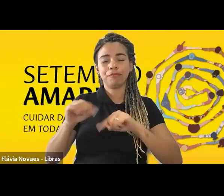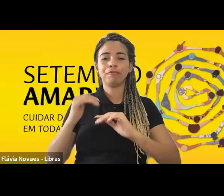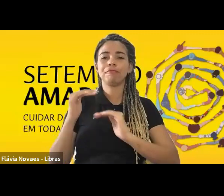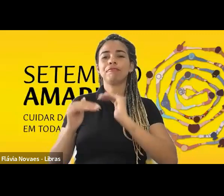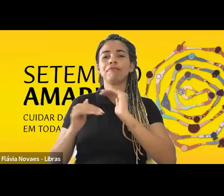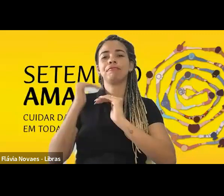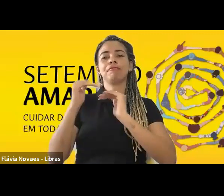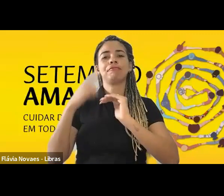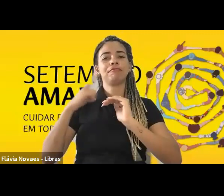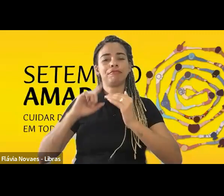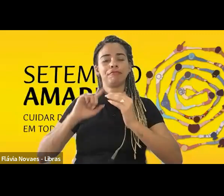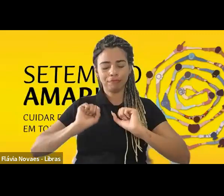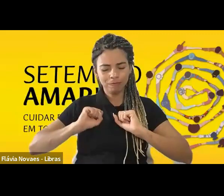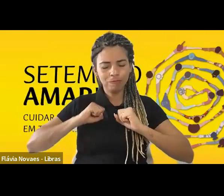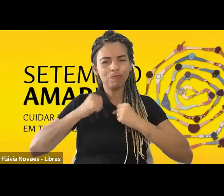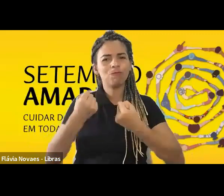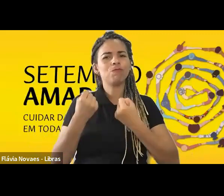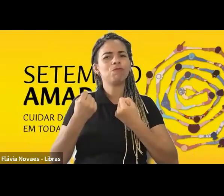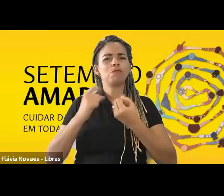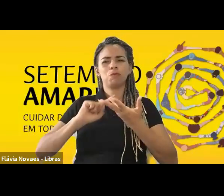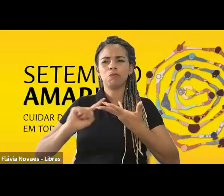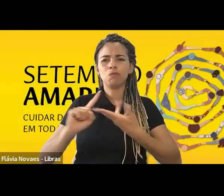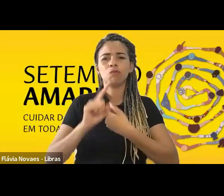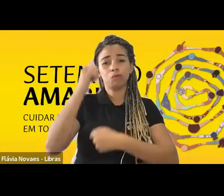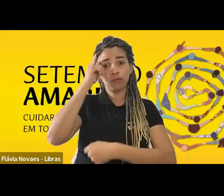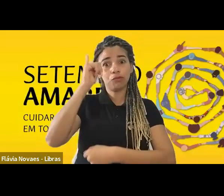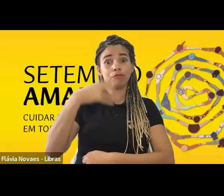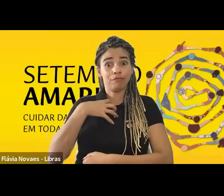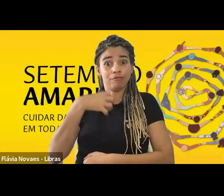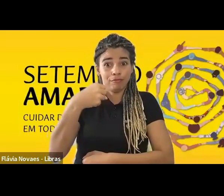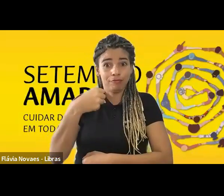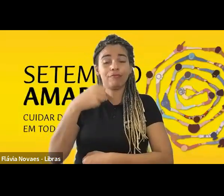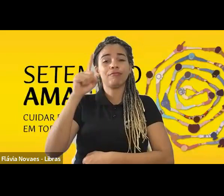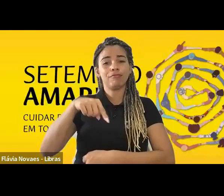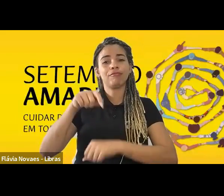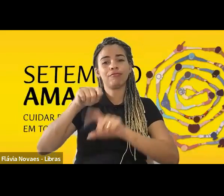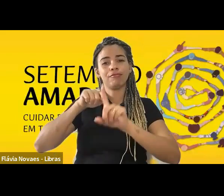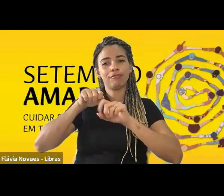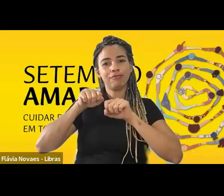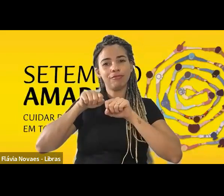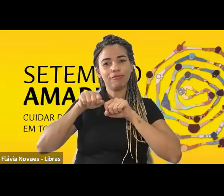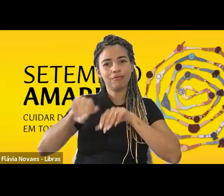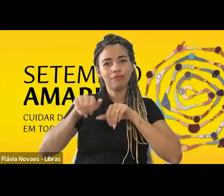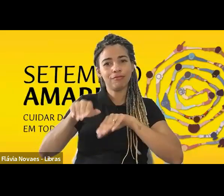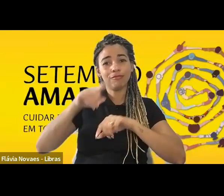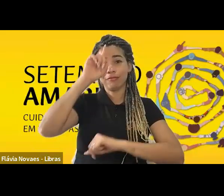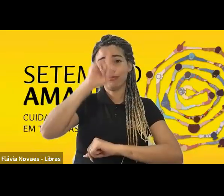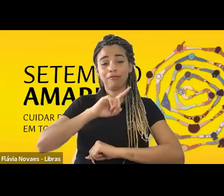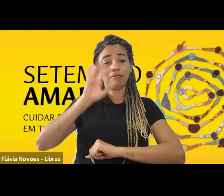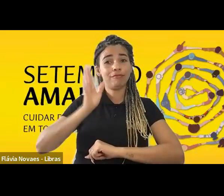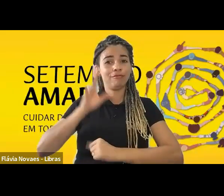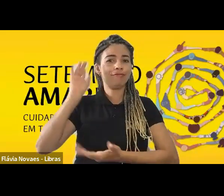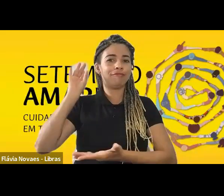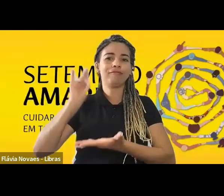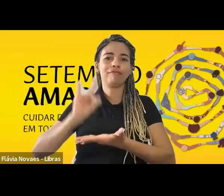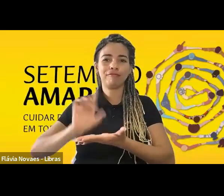aplicamos todos os esforços possíveis para a prevenção do suicídio. Setembro Amarelo já é um mês consagrado para que a gente